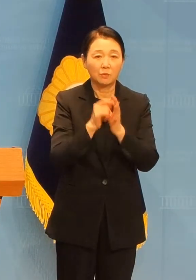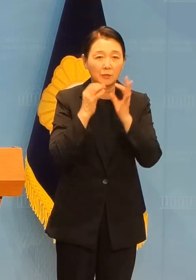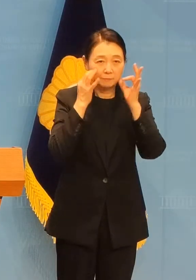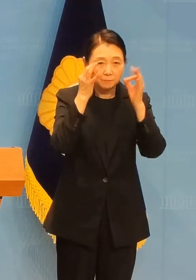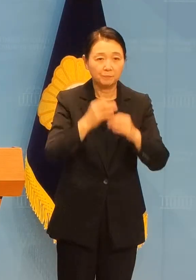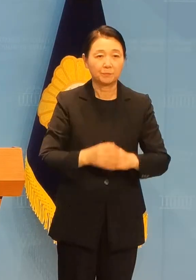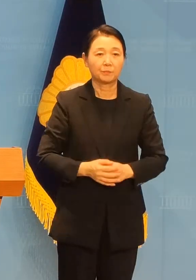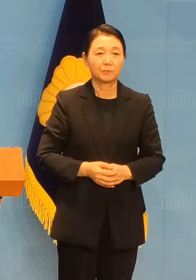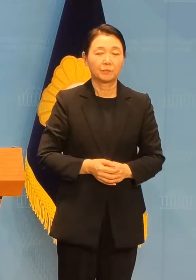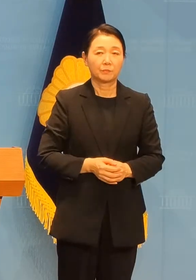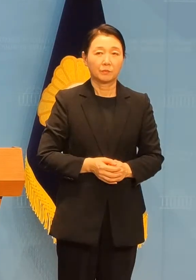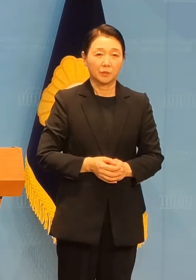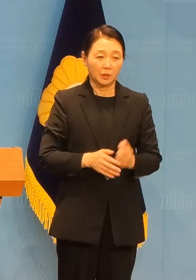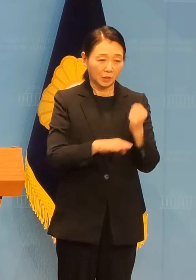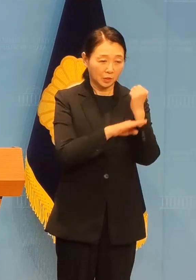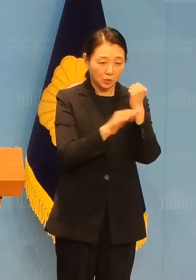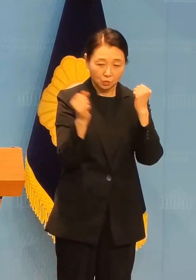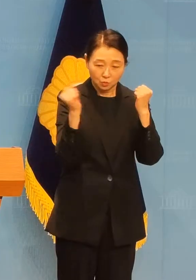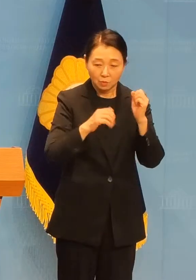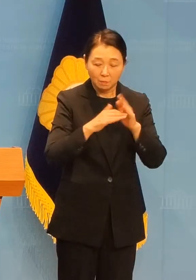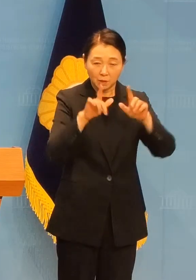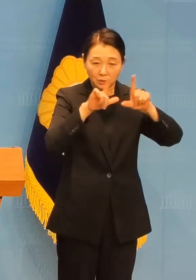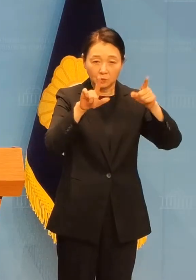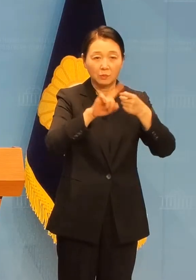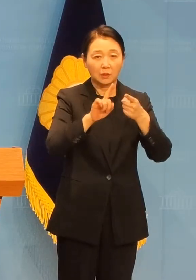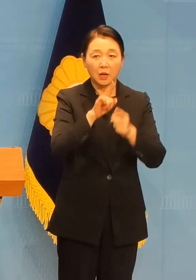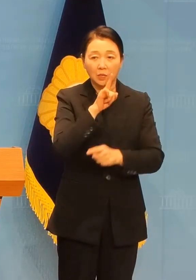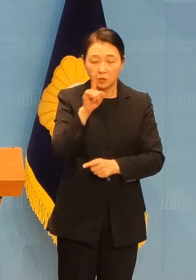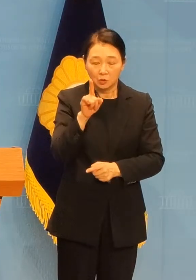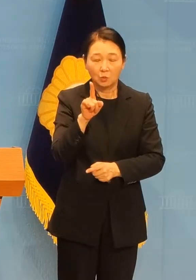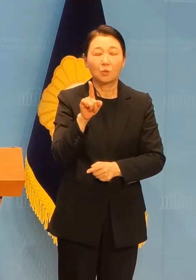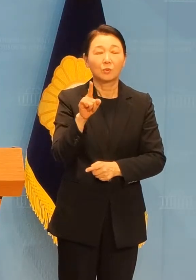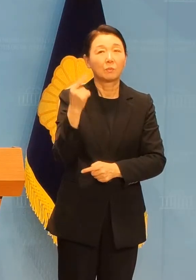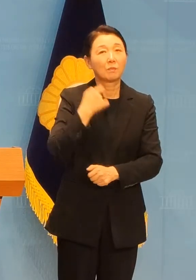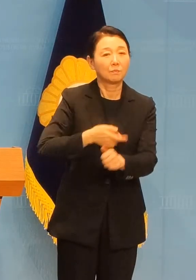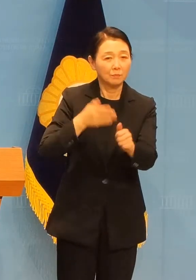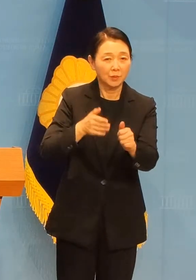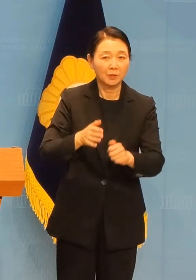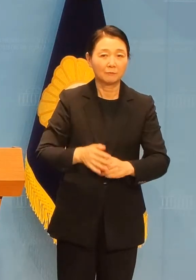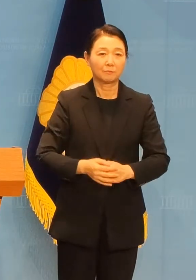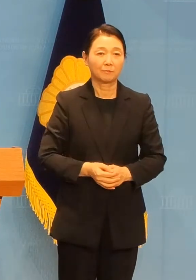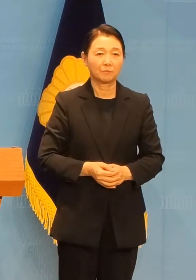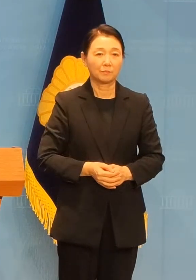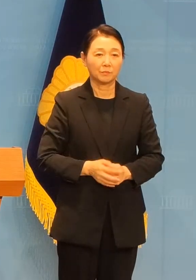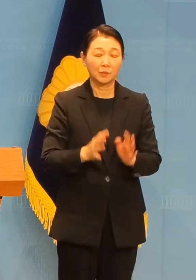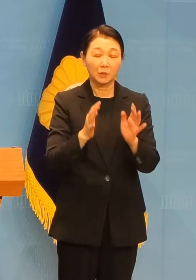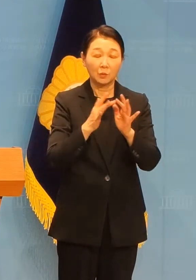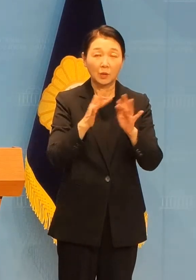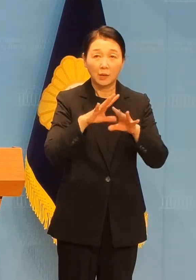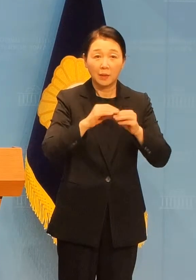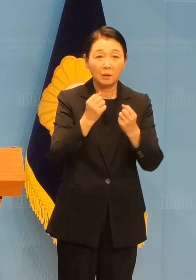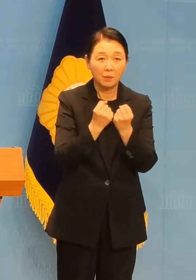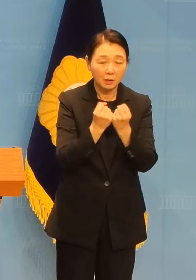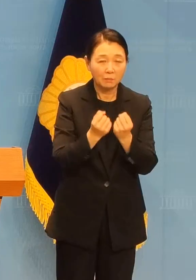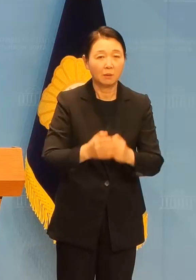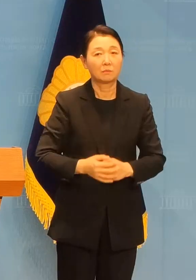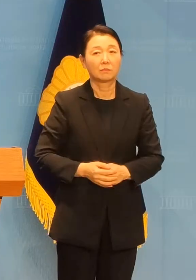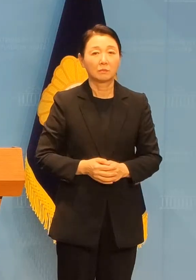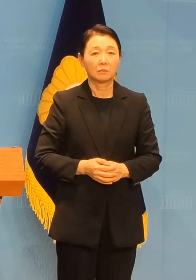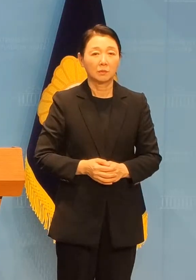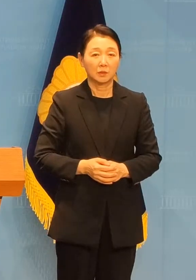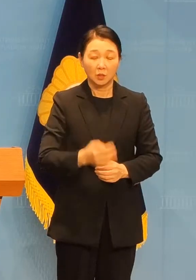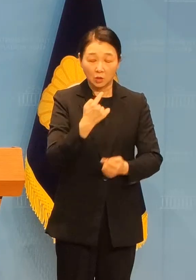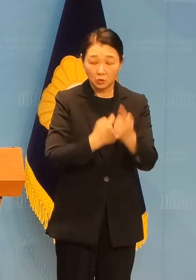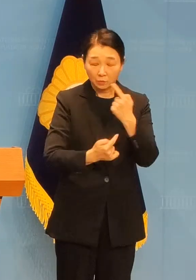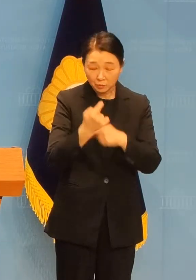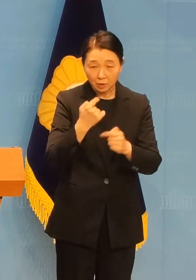합니다. 가이드라인을 위반한 현수막에 대한 신고를 적극적으로 해주시기를 바랍니다. 온라인 대응 보고입니다. 민주파출소를 통해